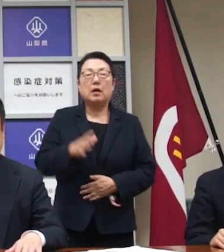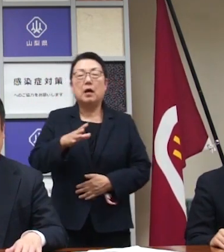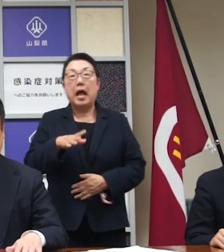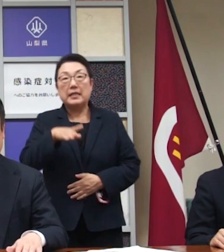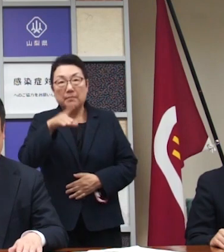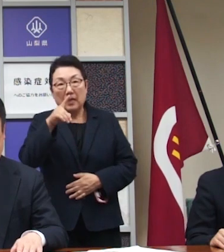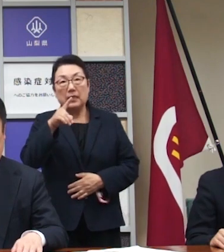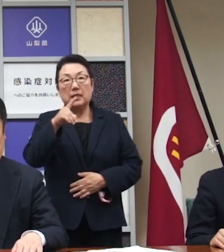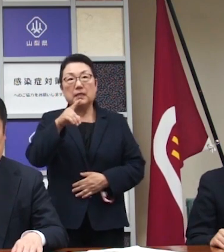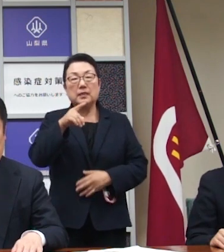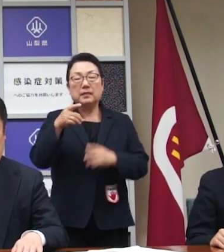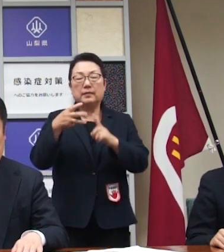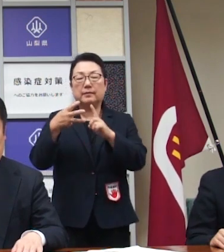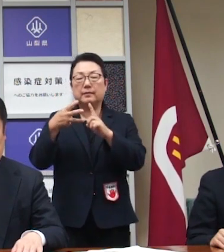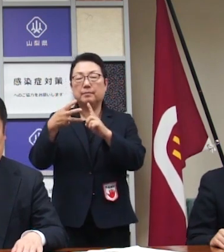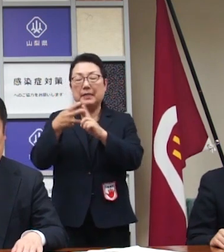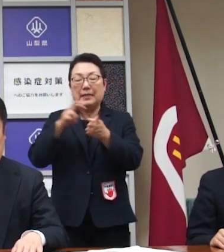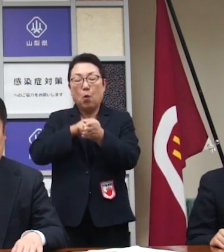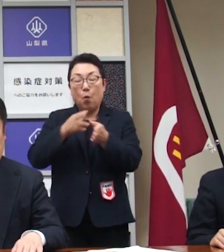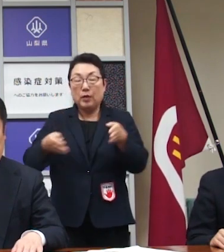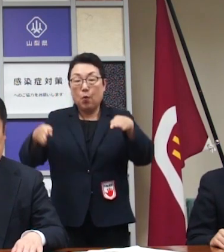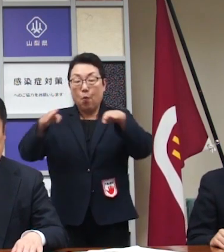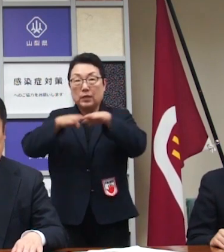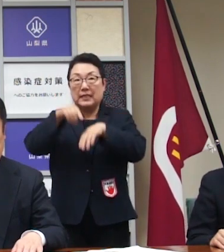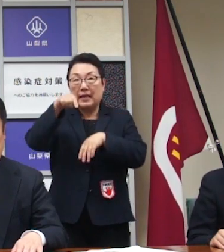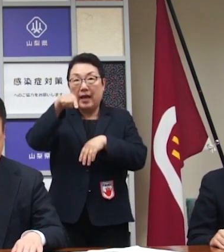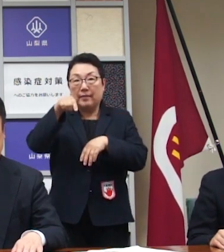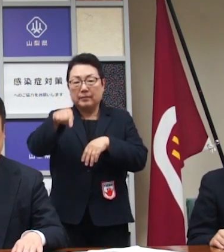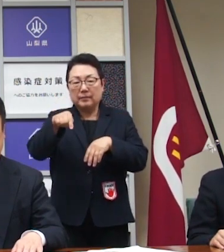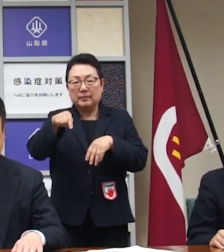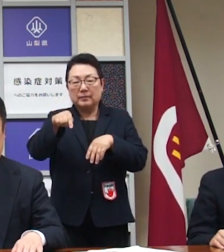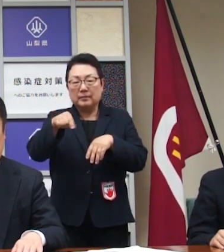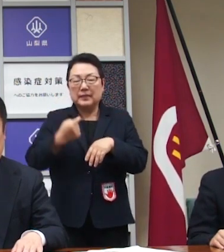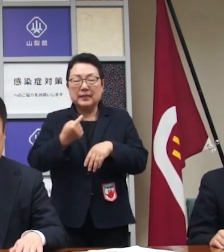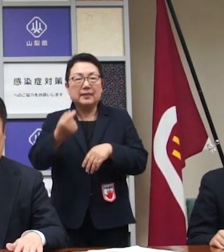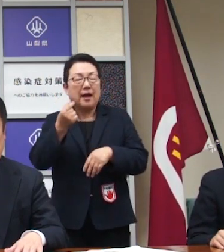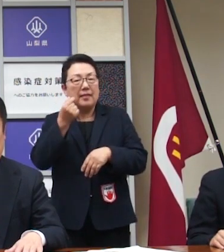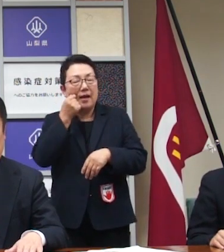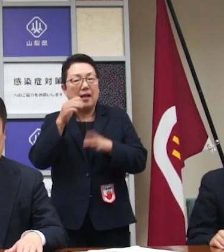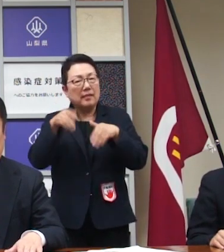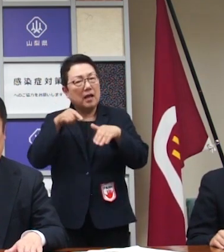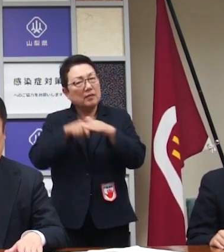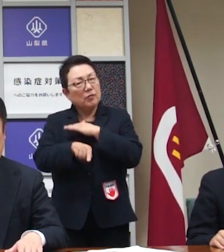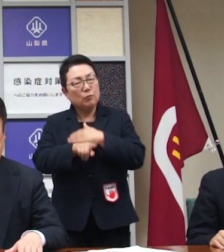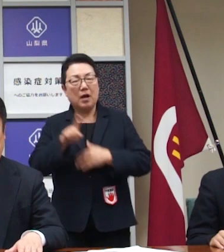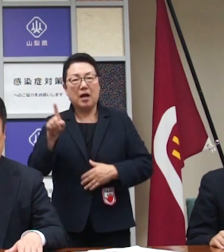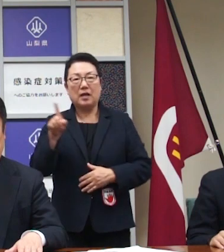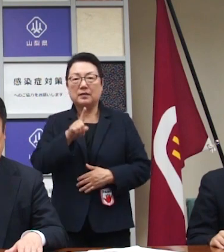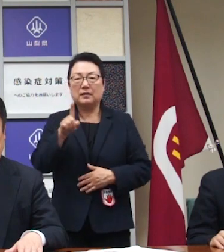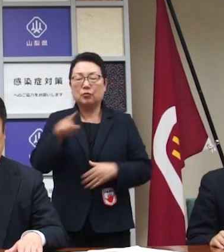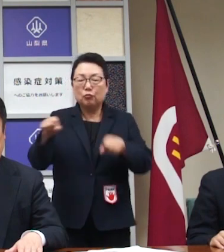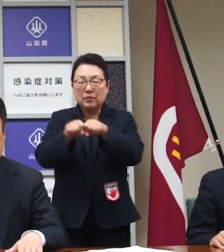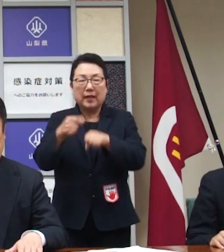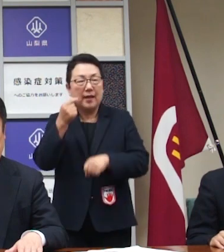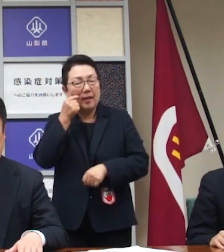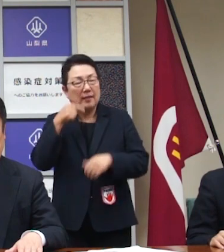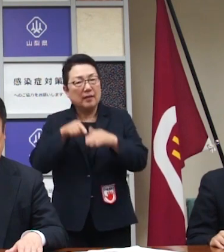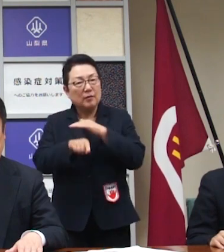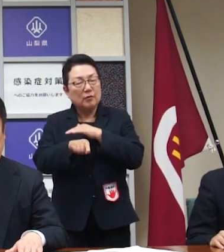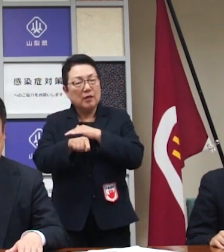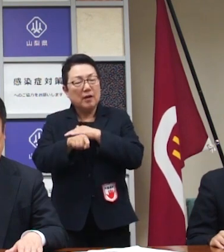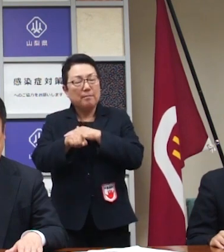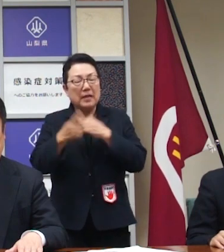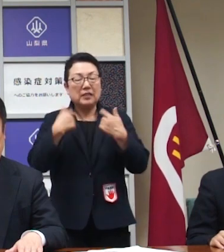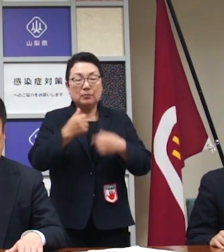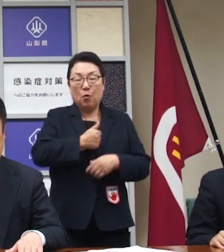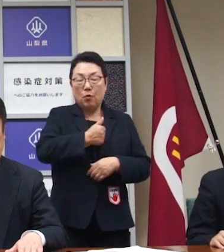その、まあ、B の医療機関につな、まあ、がらなかった理由っていうのはどういうふうに、こうまずはそのかかりつ